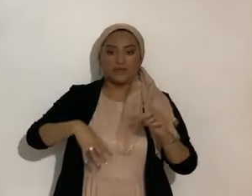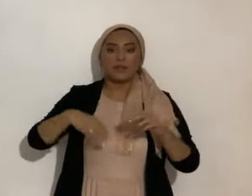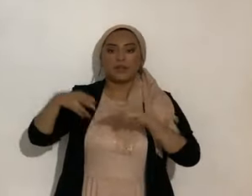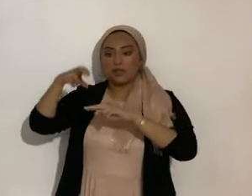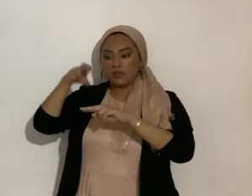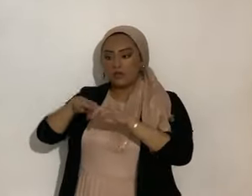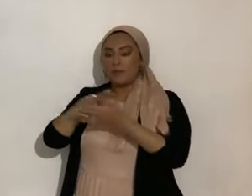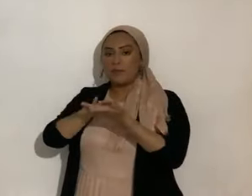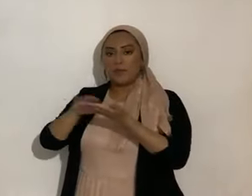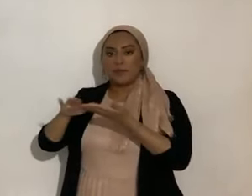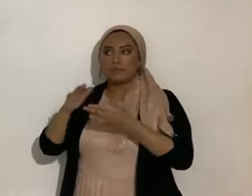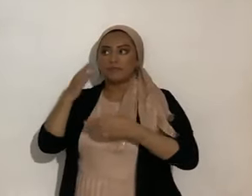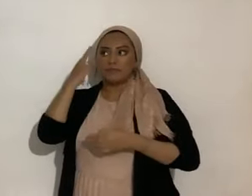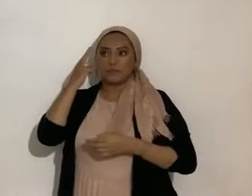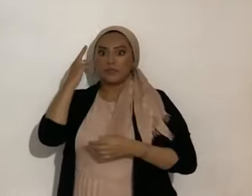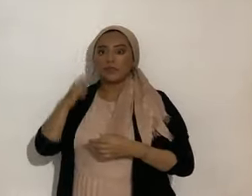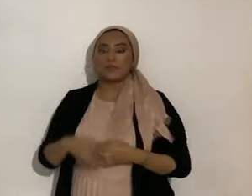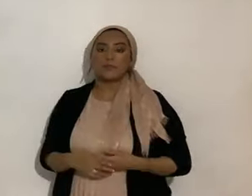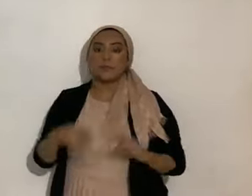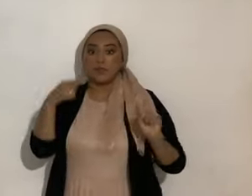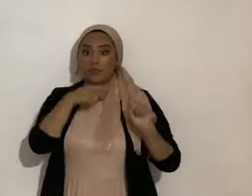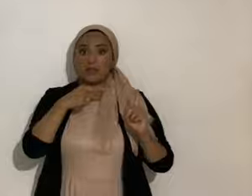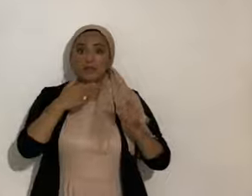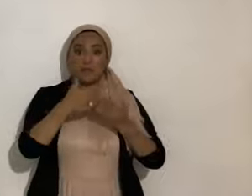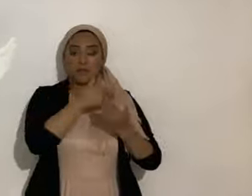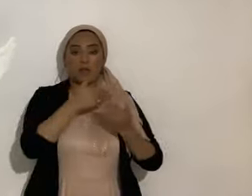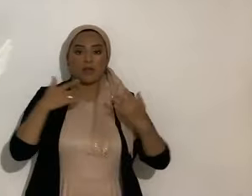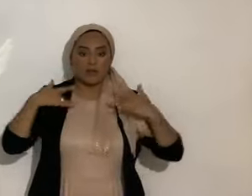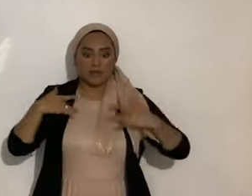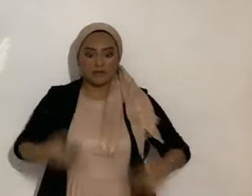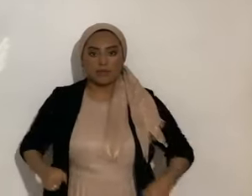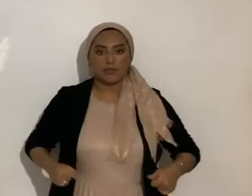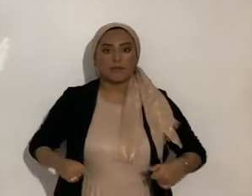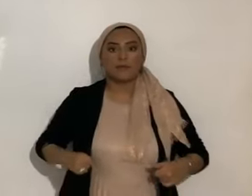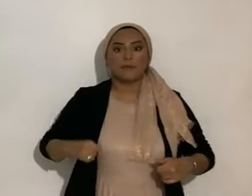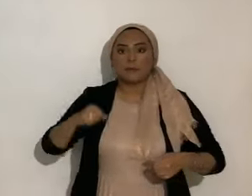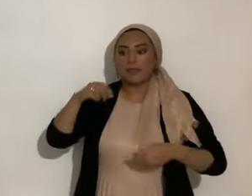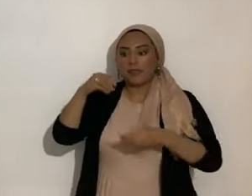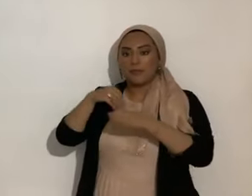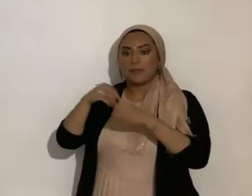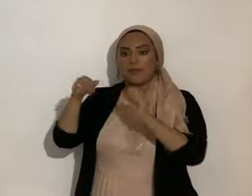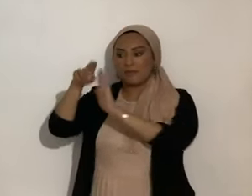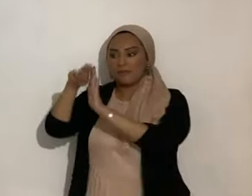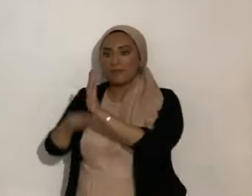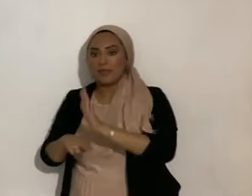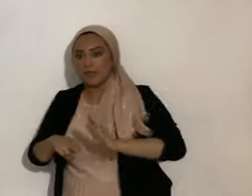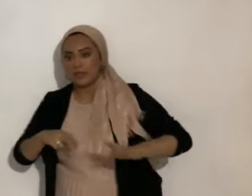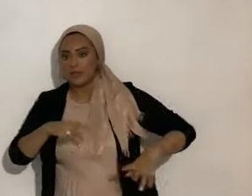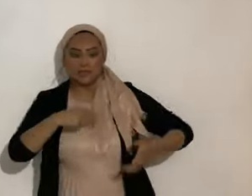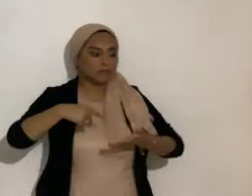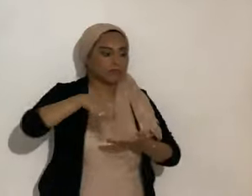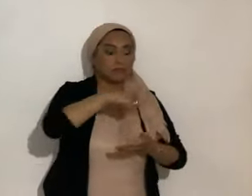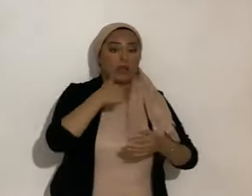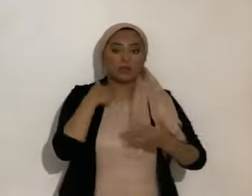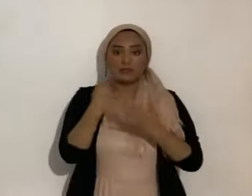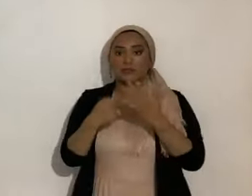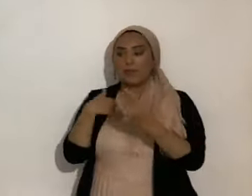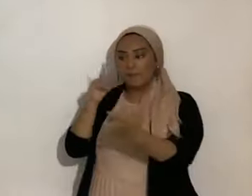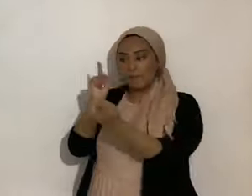razón, ¿sí? No estaba vestido, andaba entre los sepulcros, y por cierto, he ministrado gente